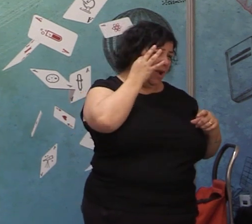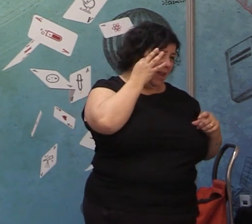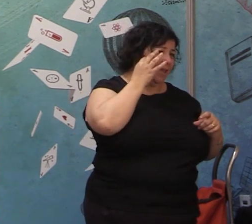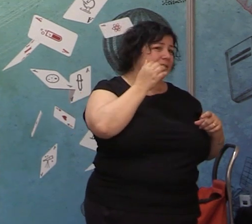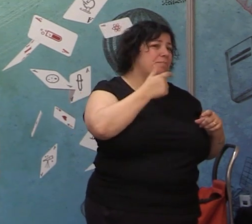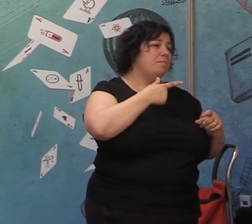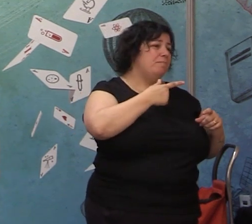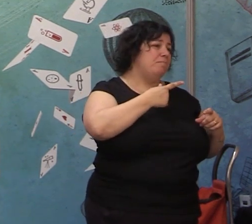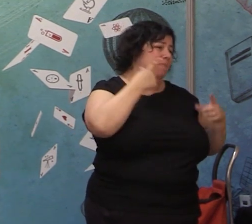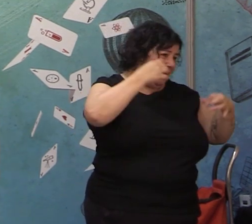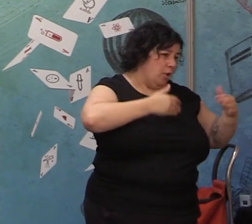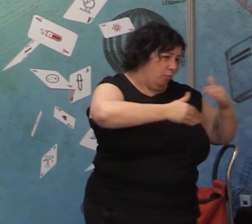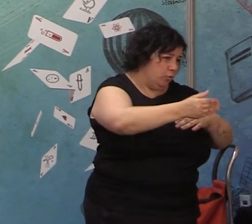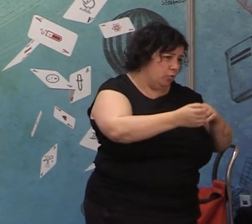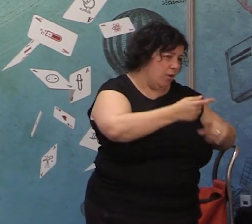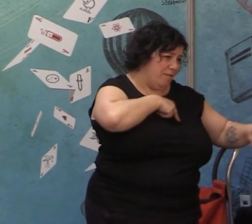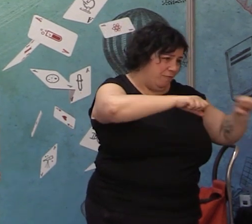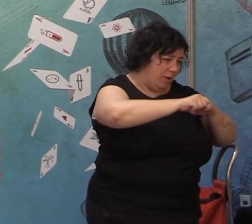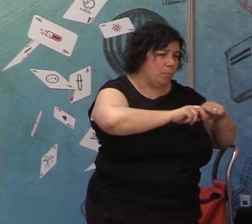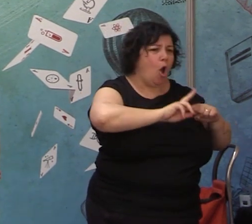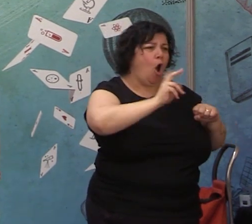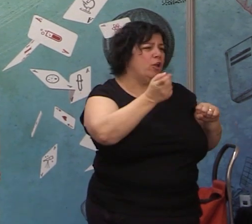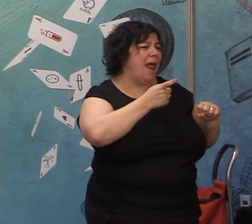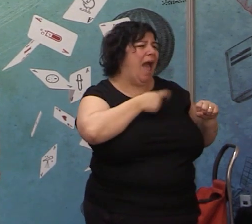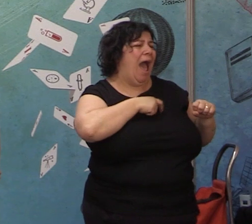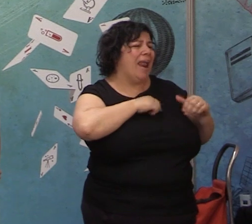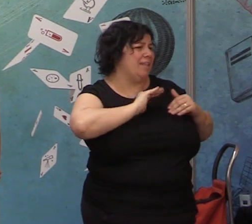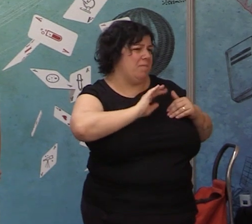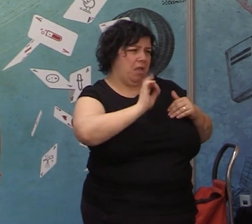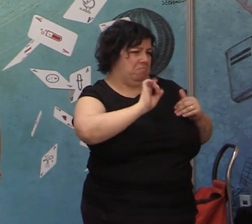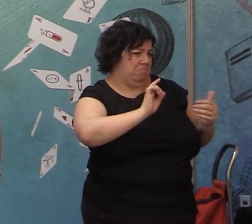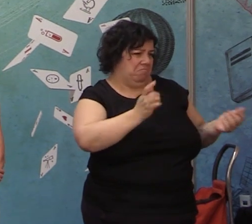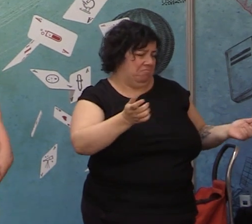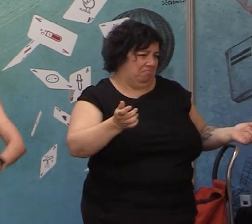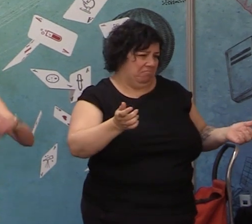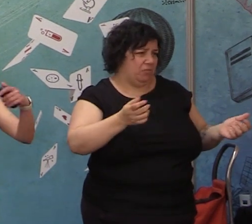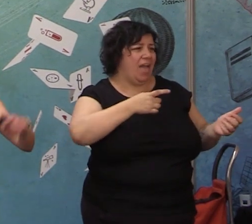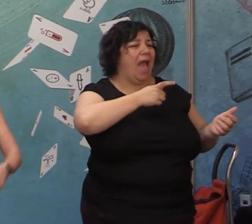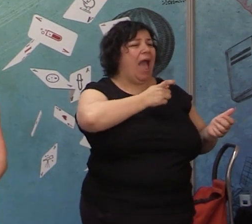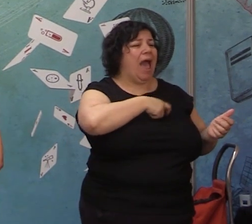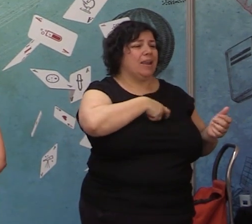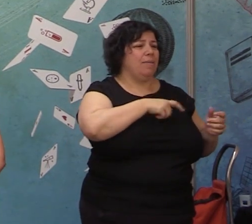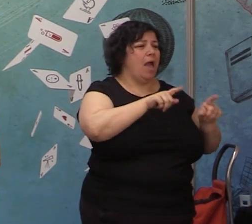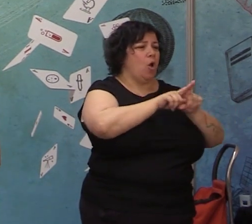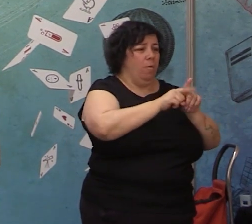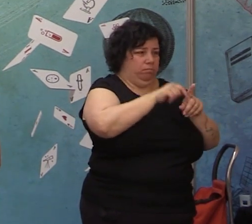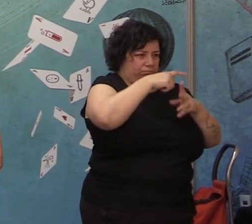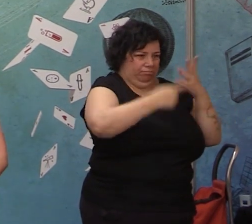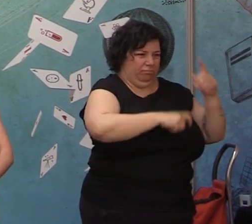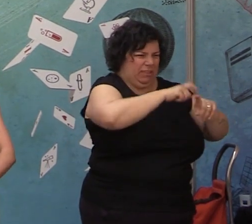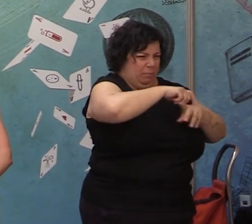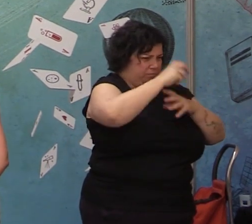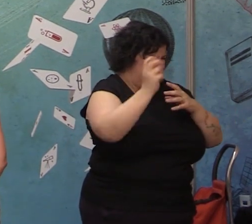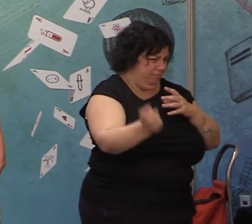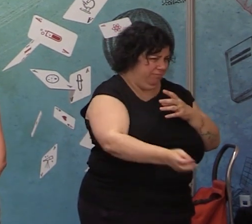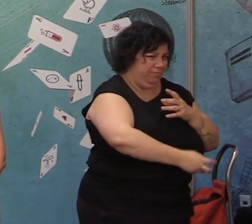más riesgo para sufrir un infarto. Pero hay otras arritmias que no. Entonces, claro, arritmia hay como peces en el mar. Tendríamos